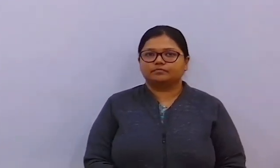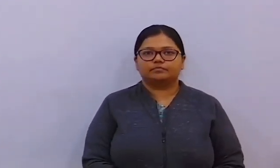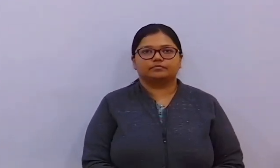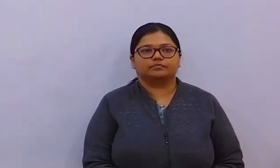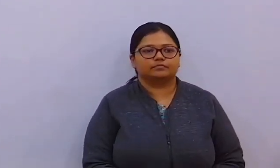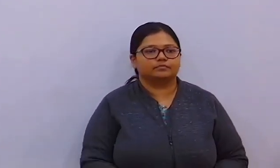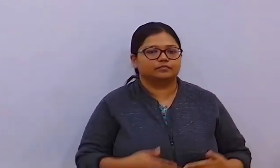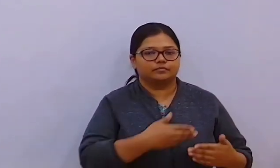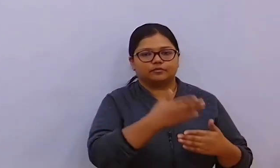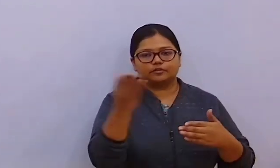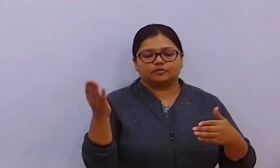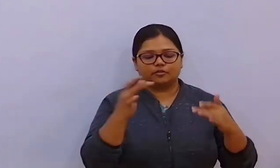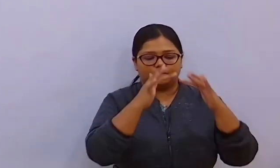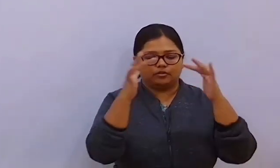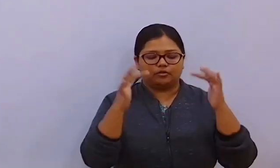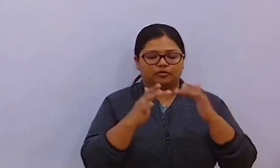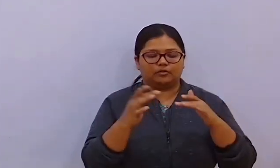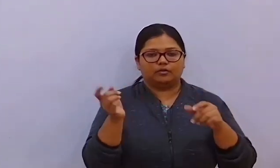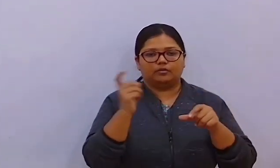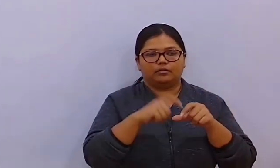सभी ऑनलाइन आ जाएं,